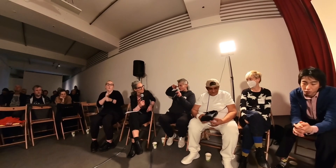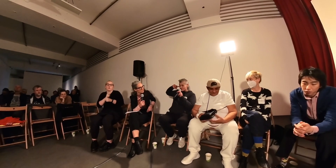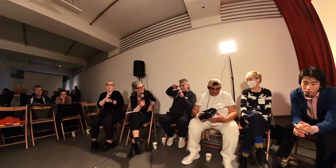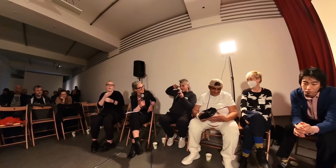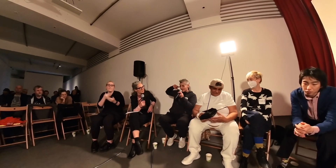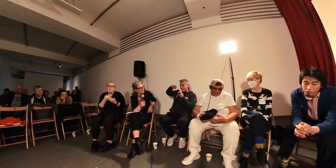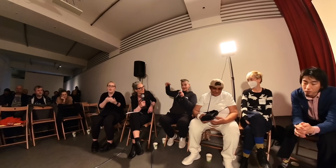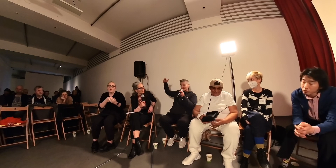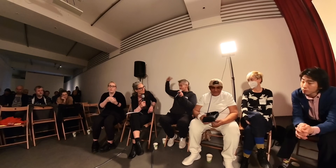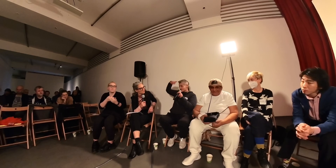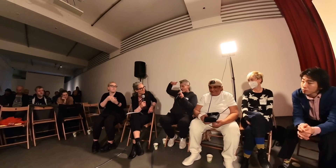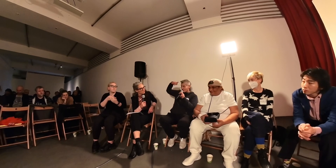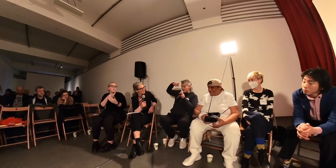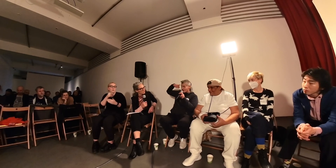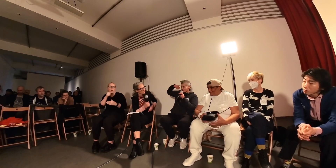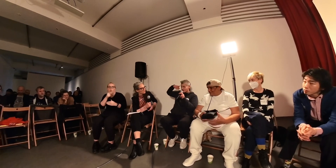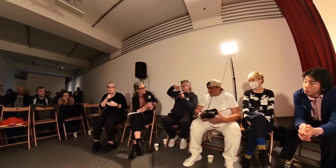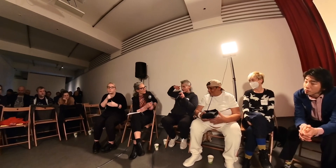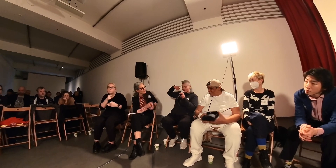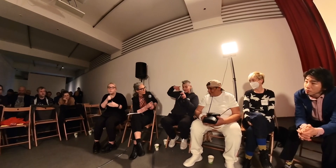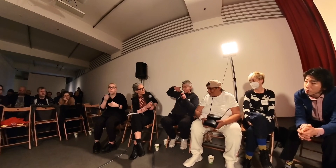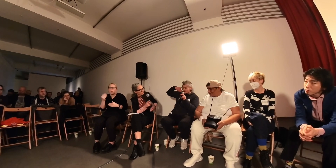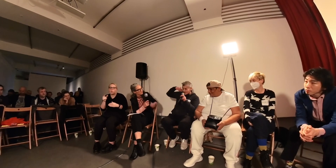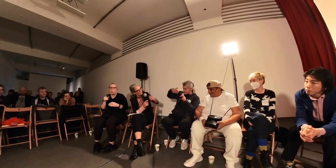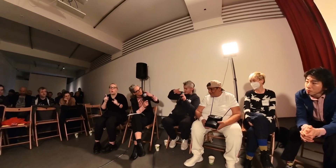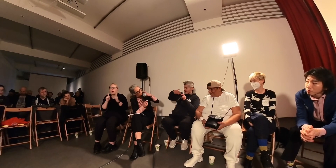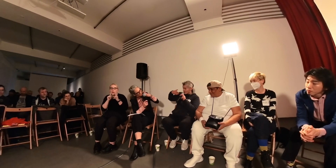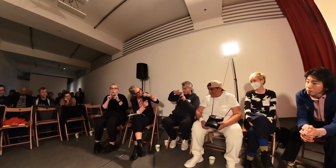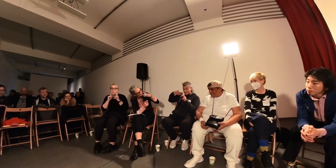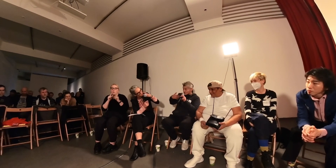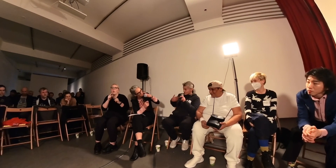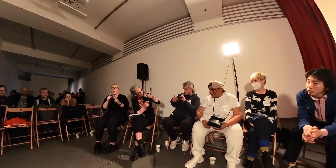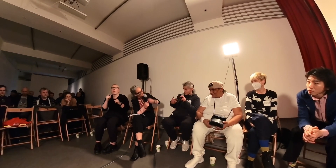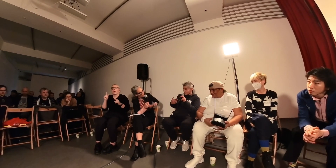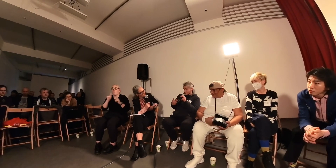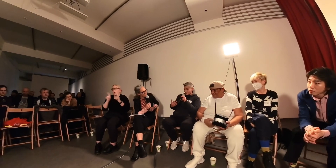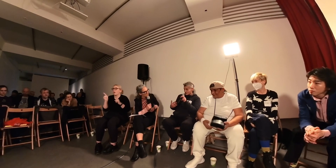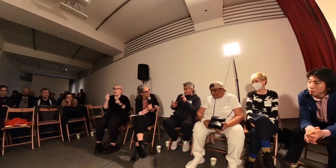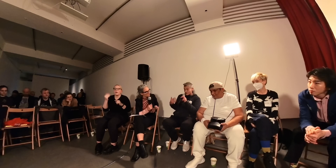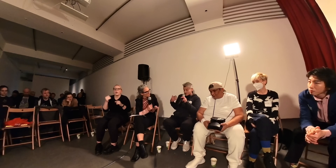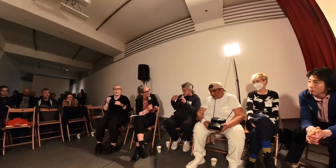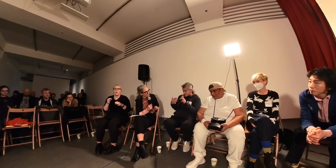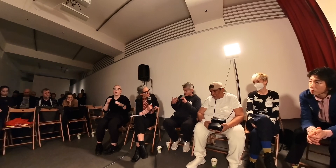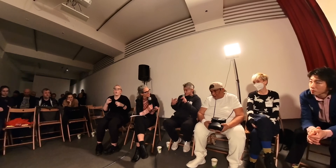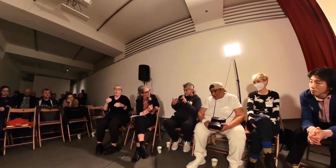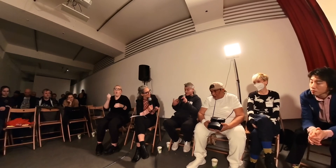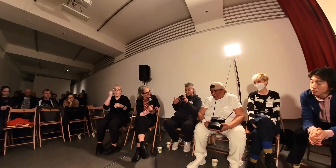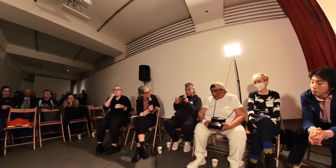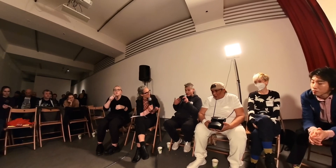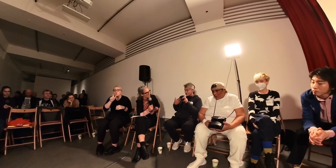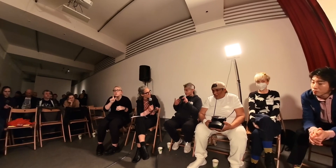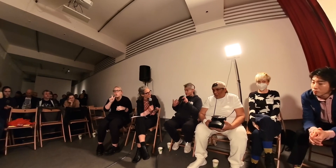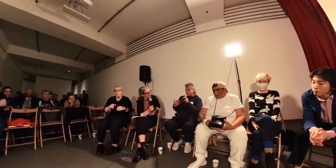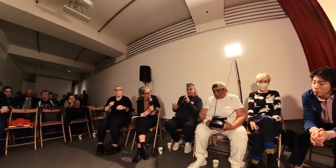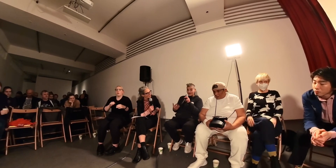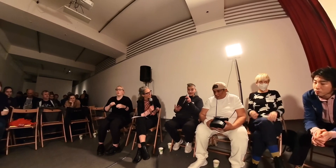přesvědčená o tom, že třeba, jak tady s náma byla Helča a to, to je tak skvělá bytost, že prostě neumíte si představit,